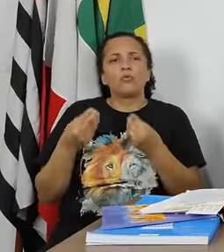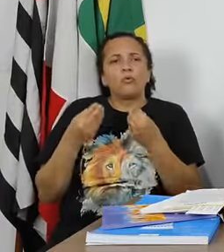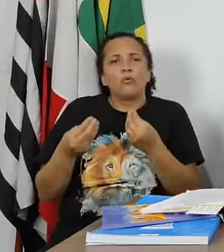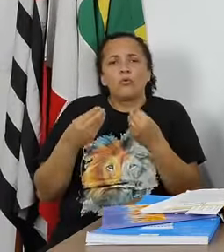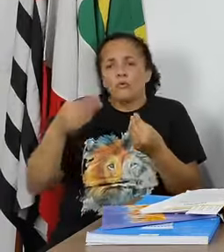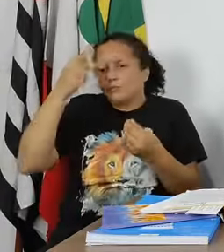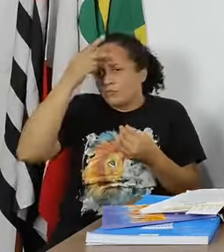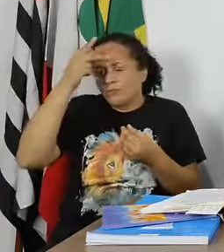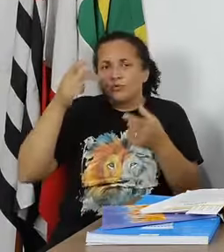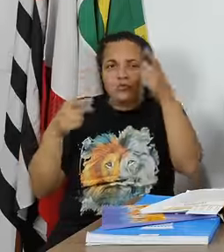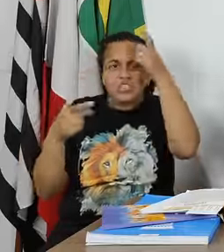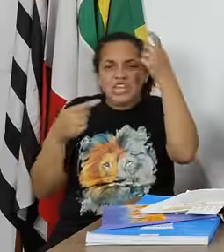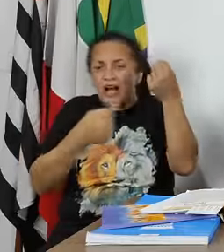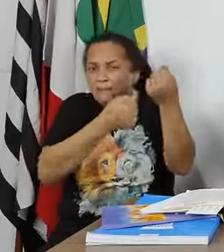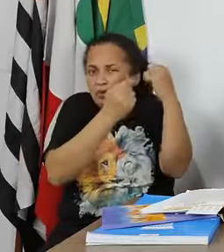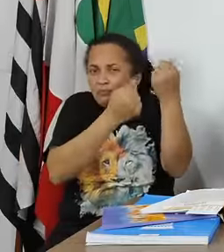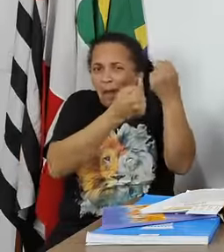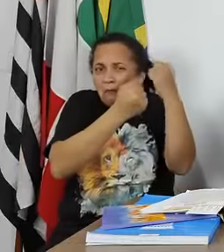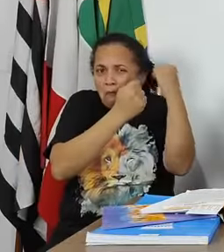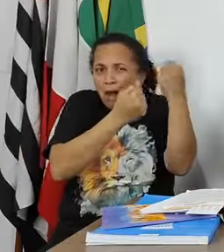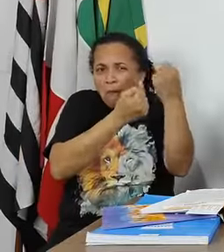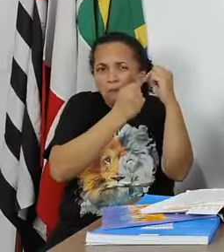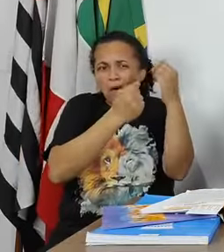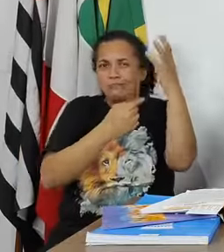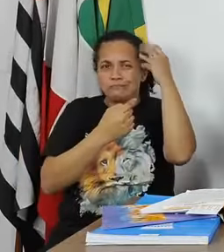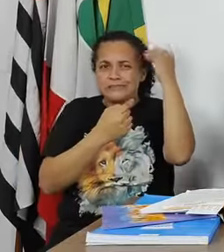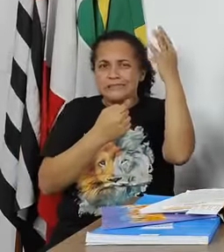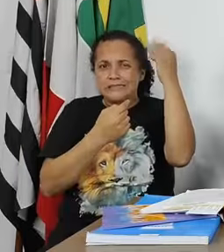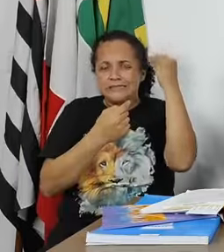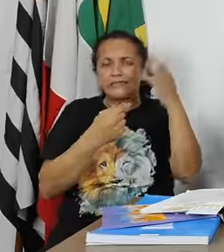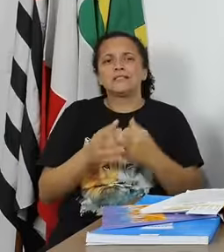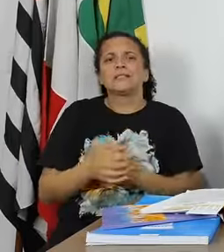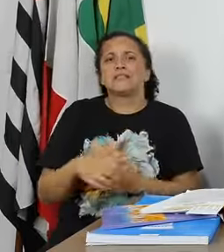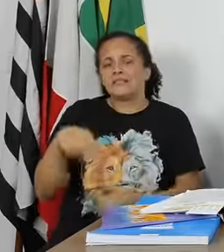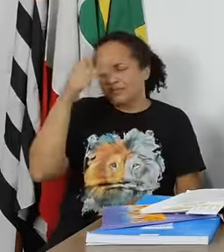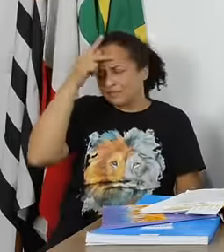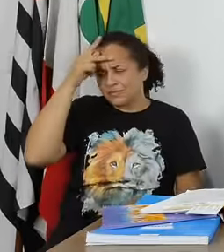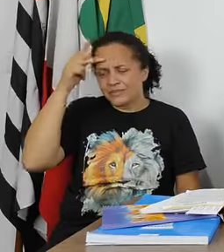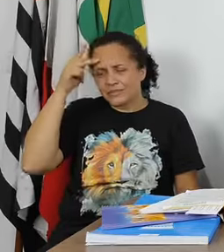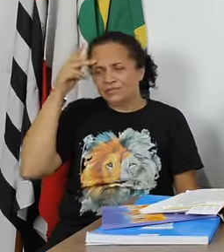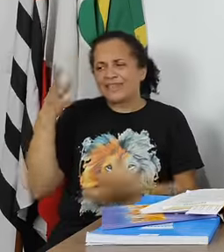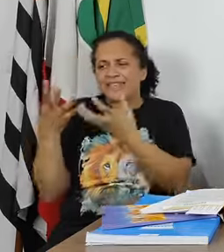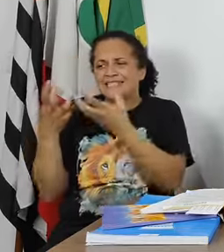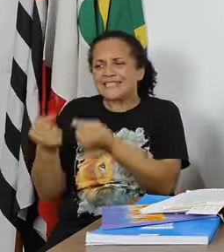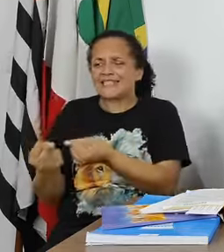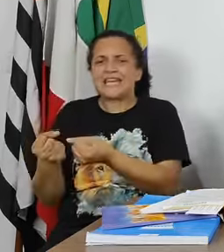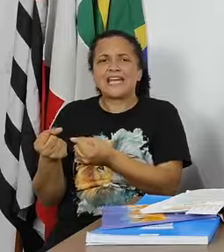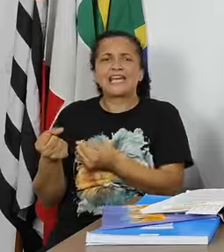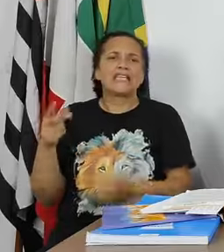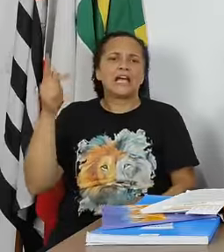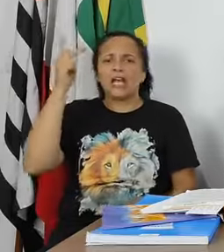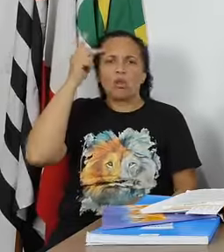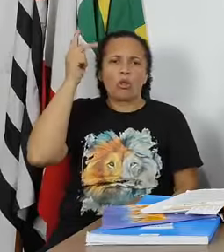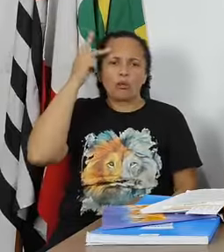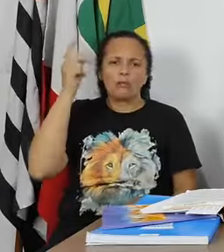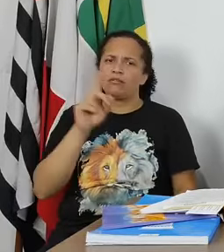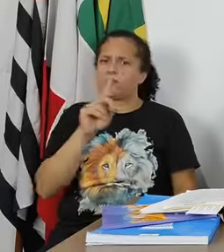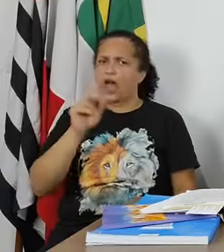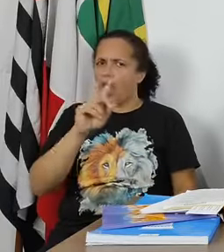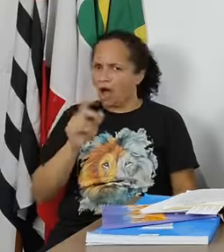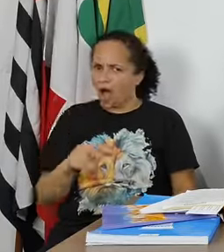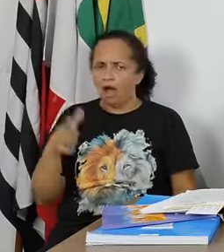né, e inserido a fragilidade, porque eles recebem isso com uma naturalidade. Mas não é natural, nós somos fortes, nós